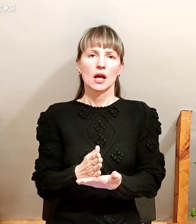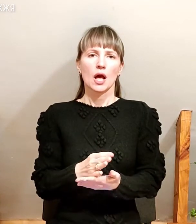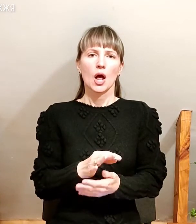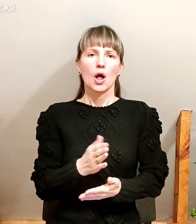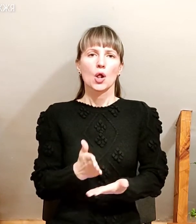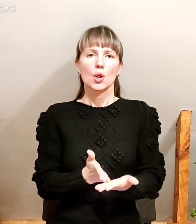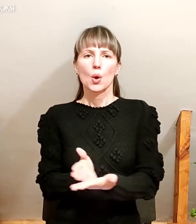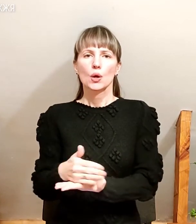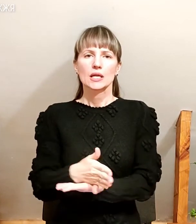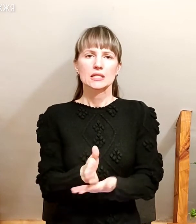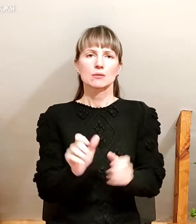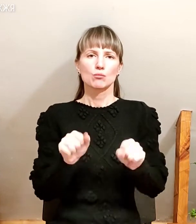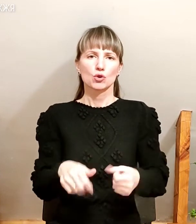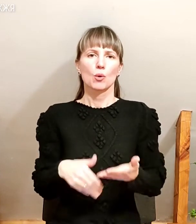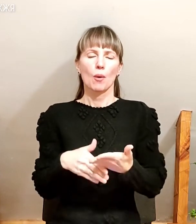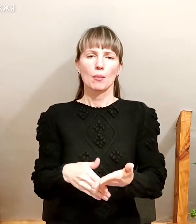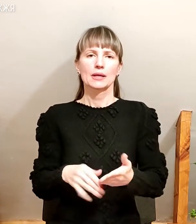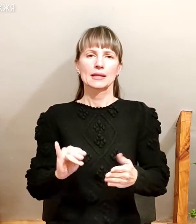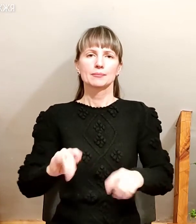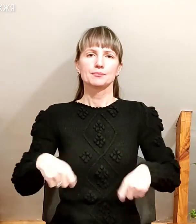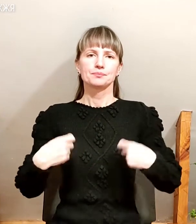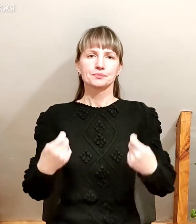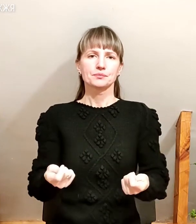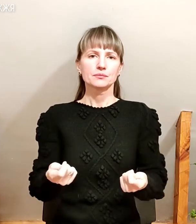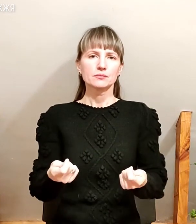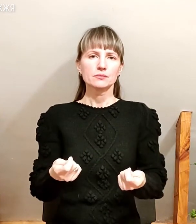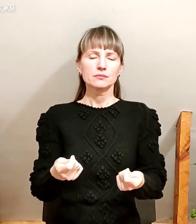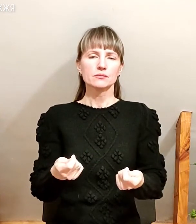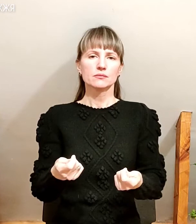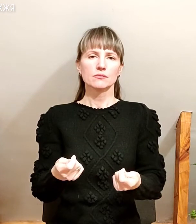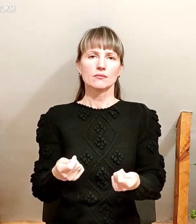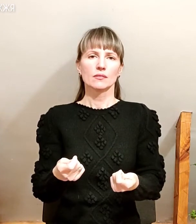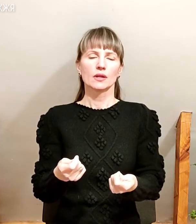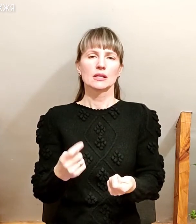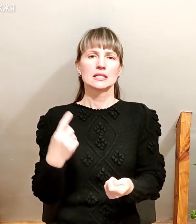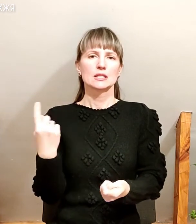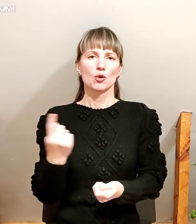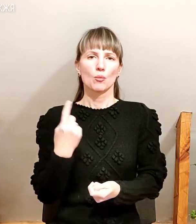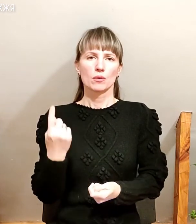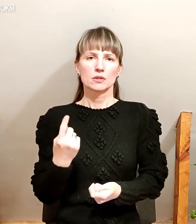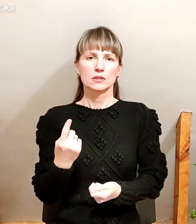можете допомагати і передавати безпосередньо в область. Так, з областю, ну, в нас